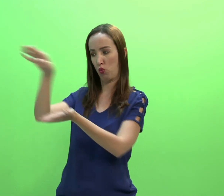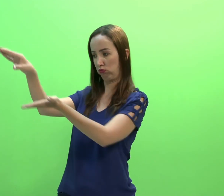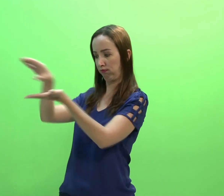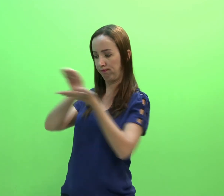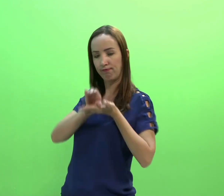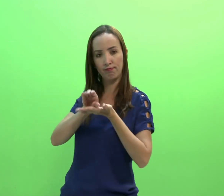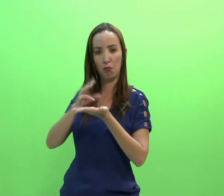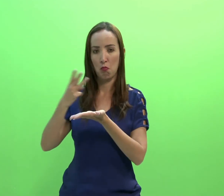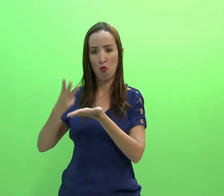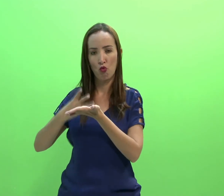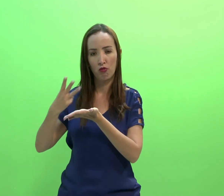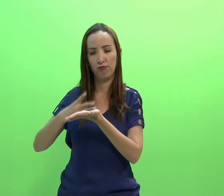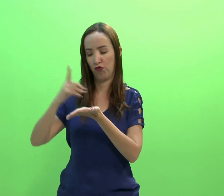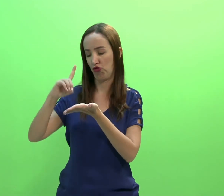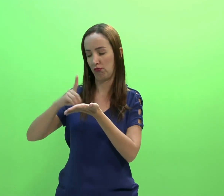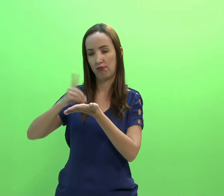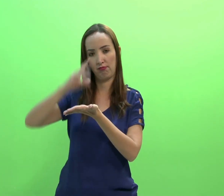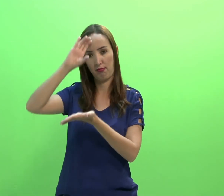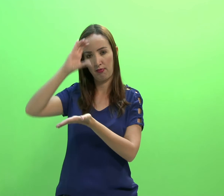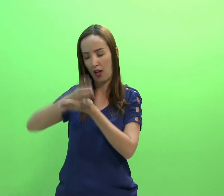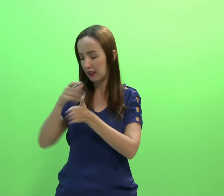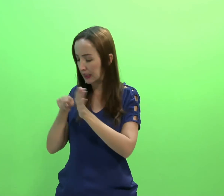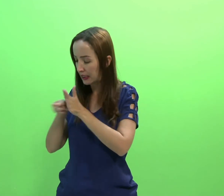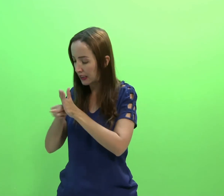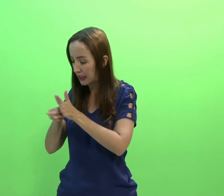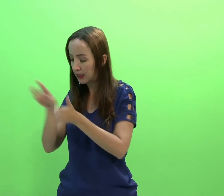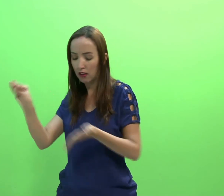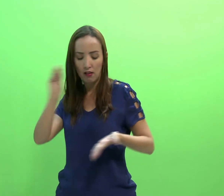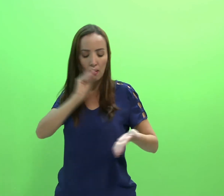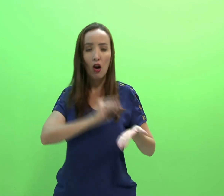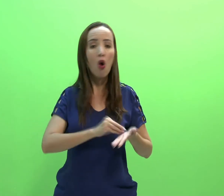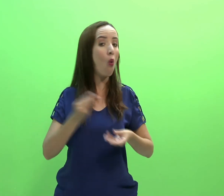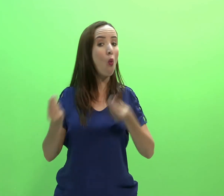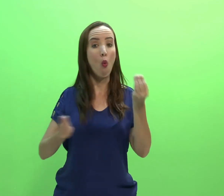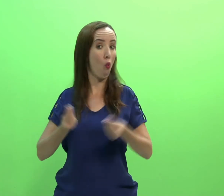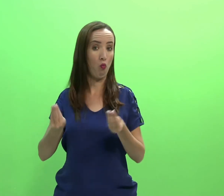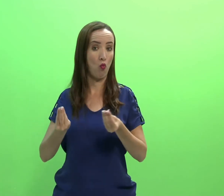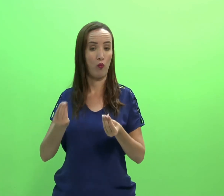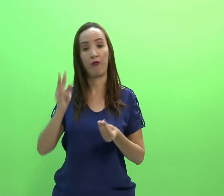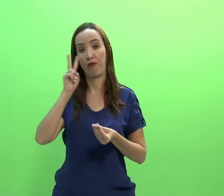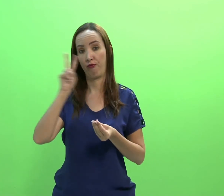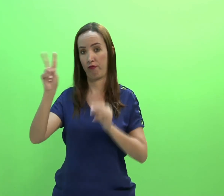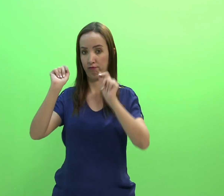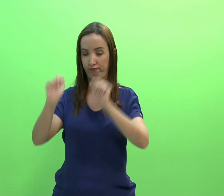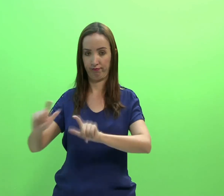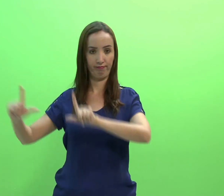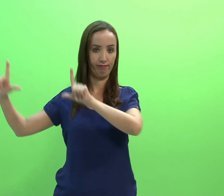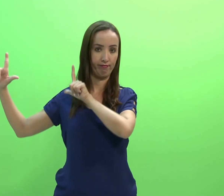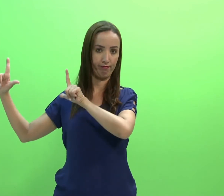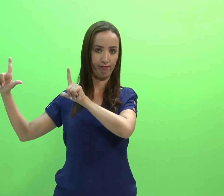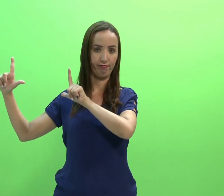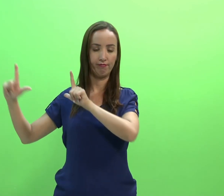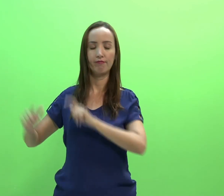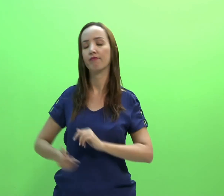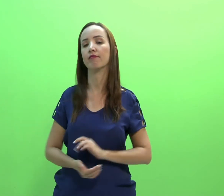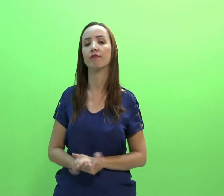Então, material que você utilizou, tese, dissertação, você vai fazer essa referência.